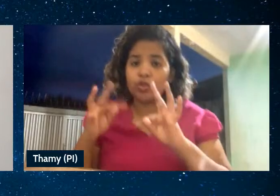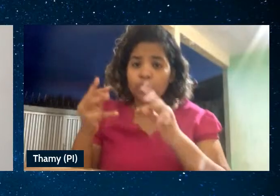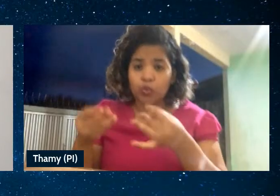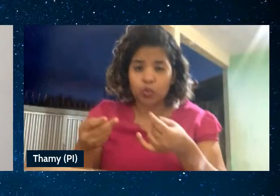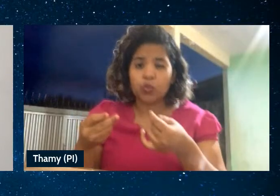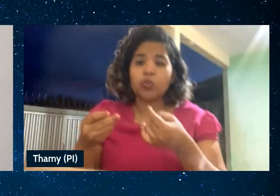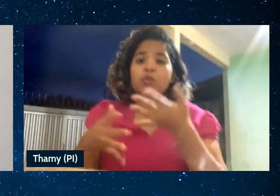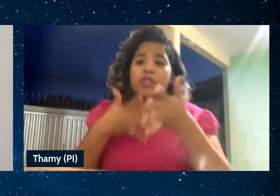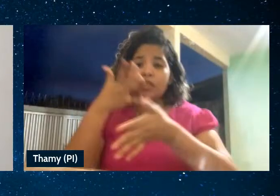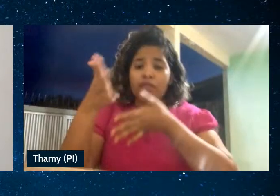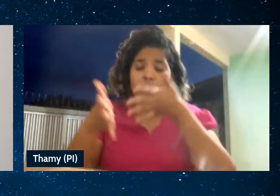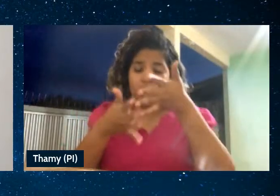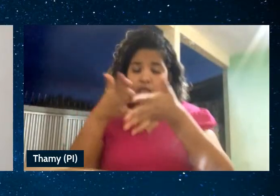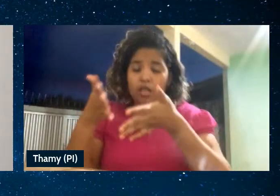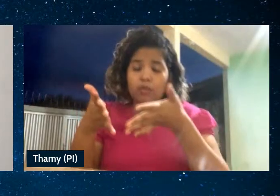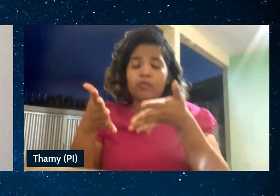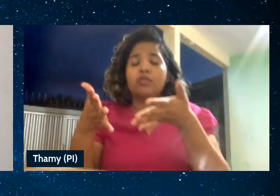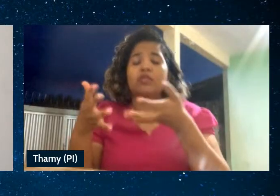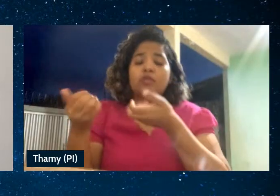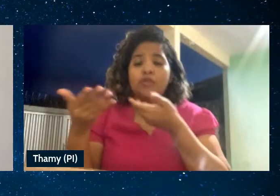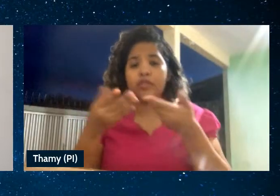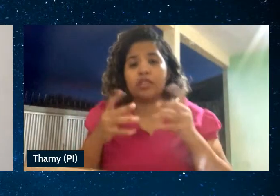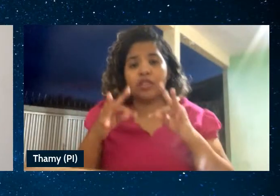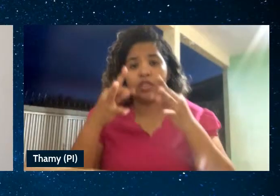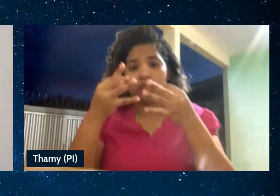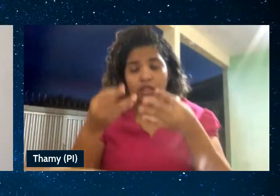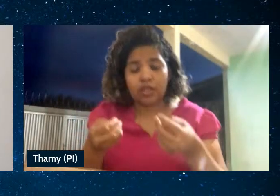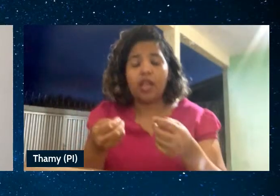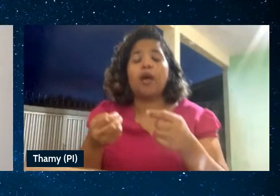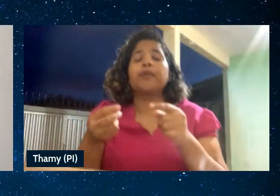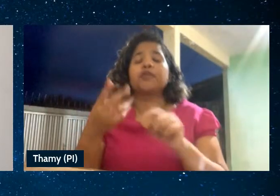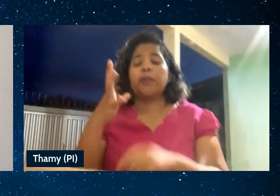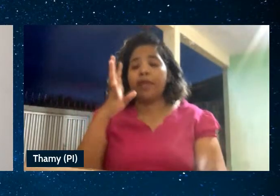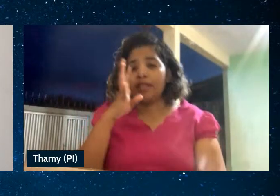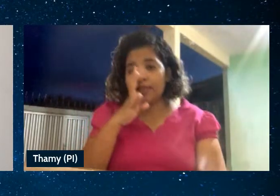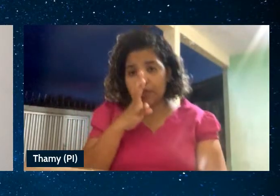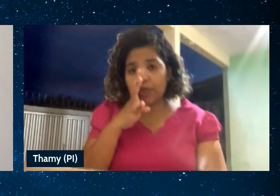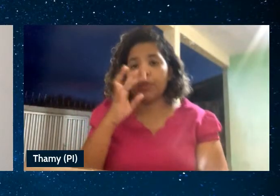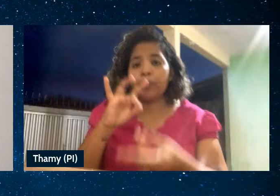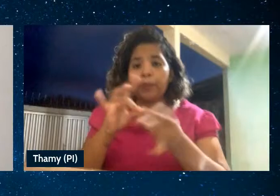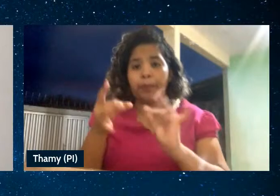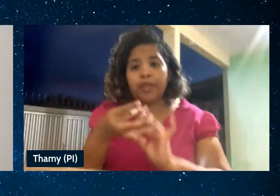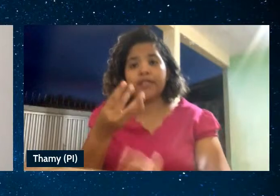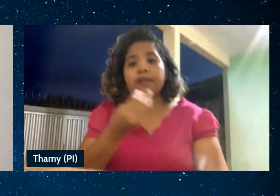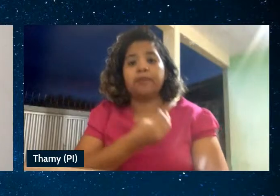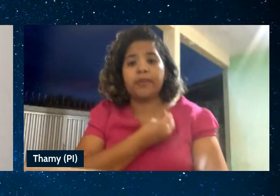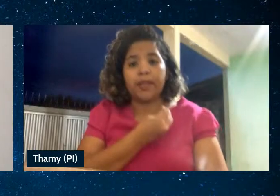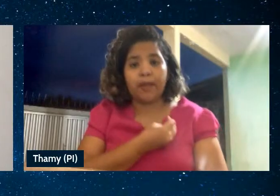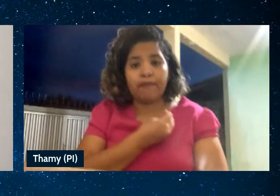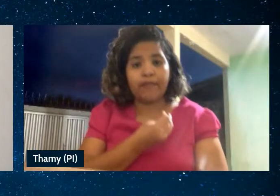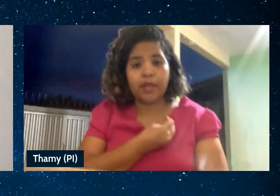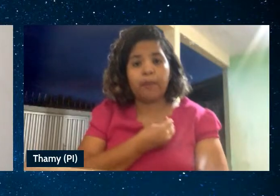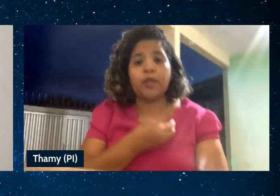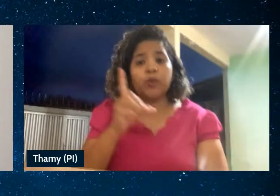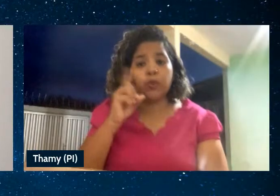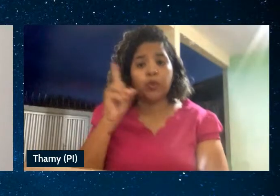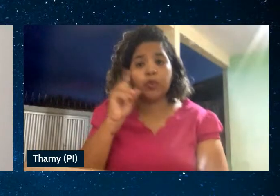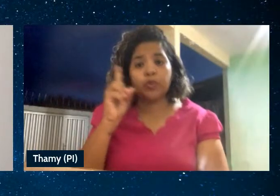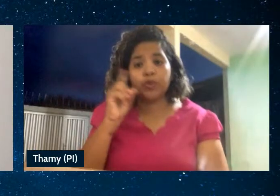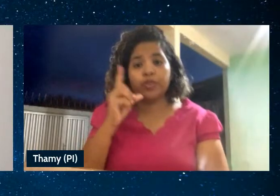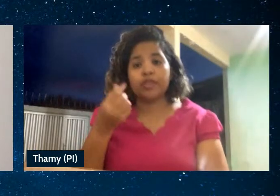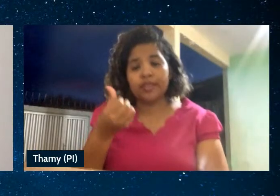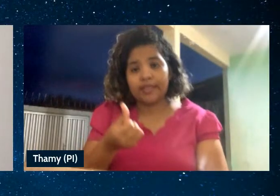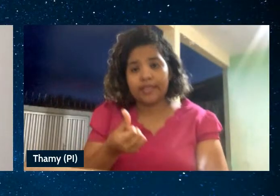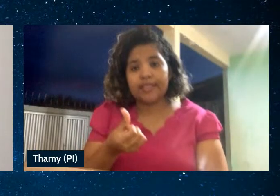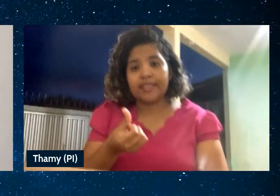convidamos a todos para estar novamente conosco em mais um prece pela vida diariamente às 18